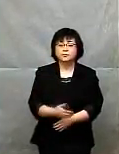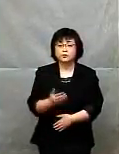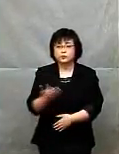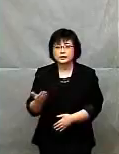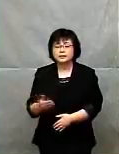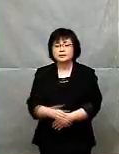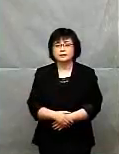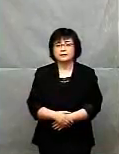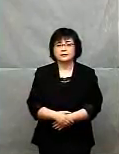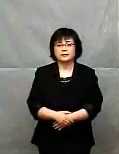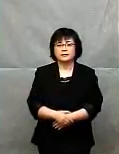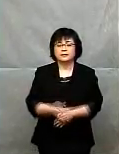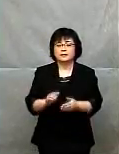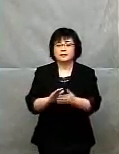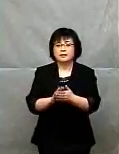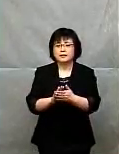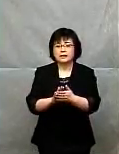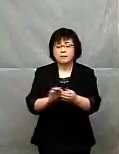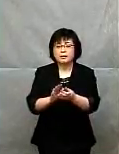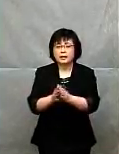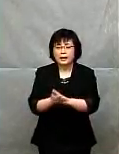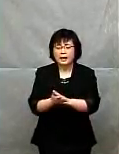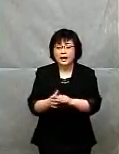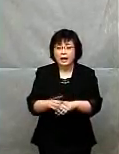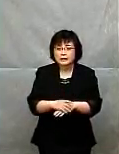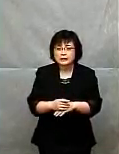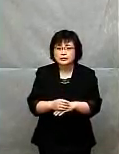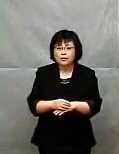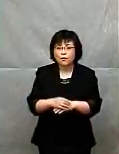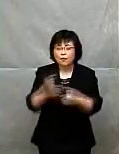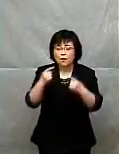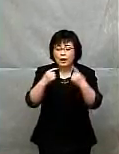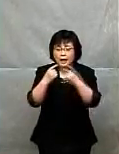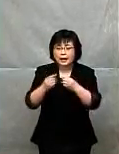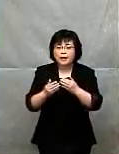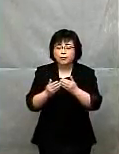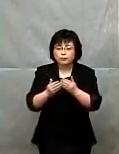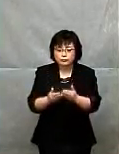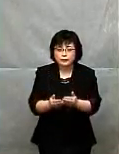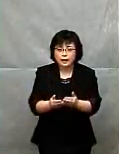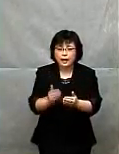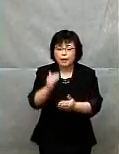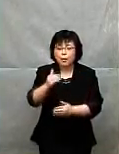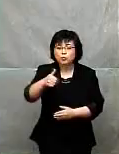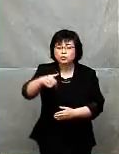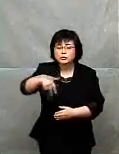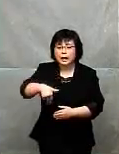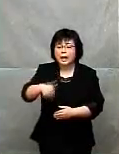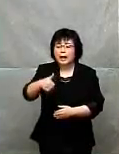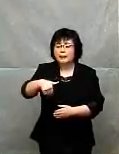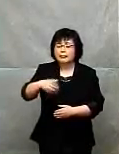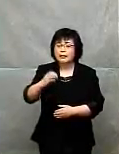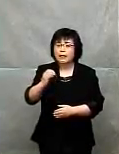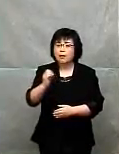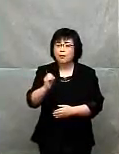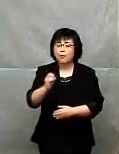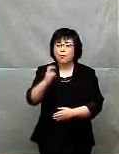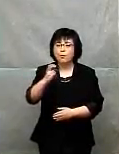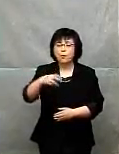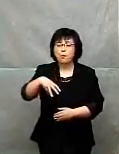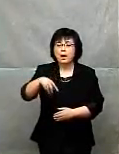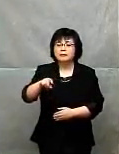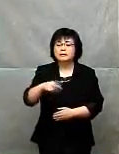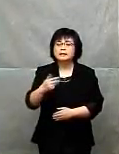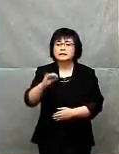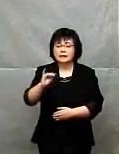次に、本県初となる外航クルーズ船、コスタネオロマンチカが8月の